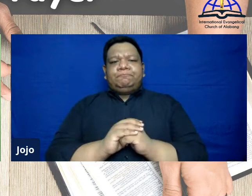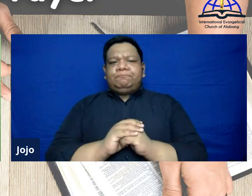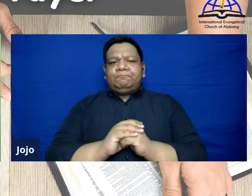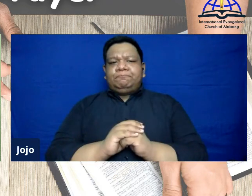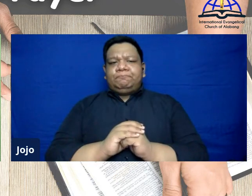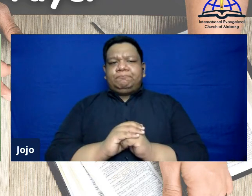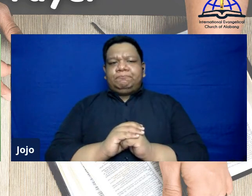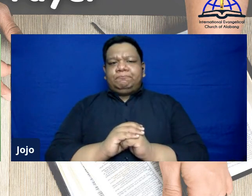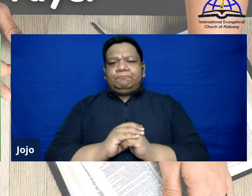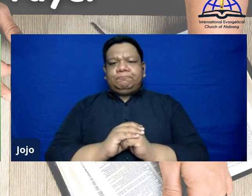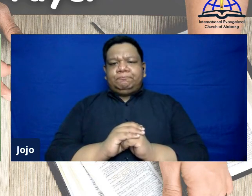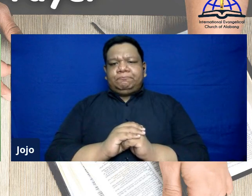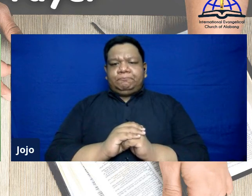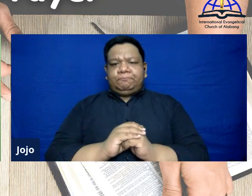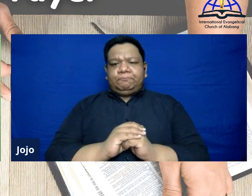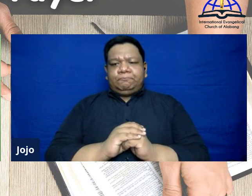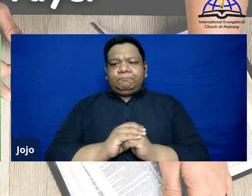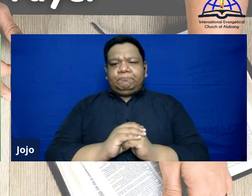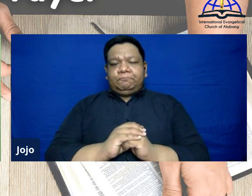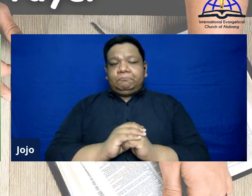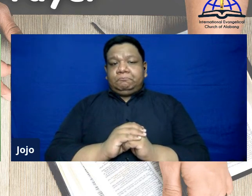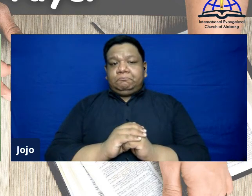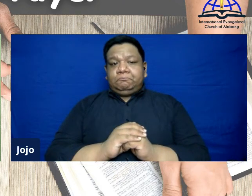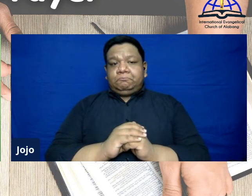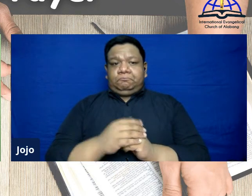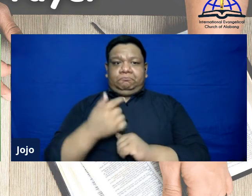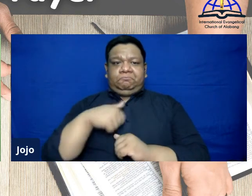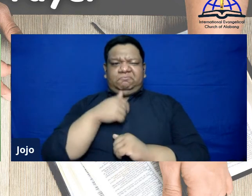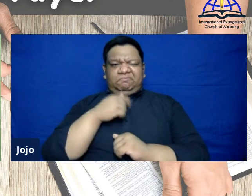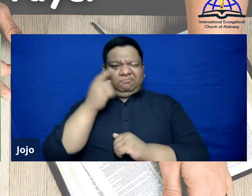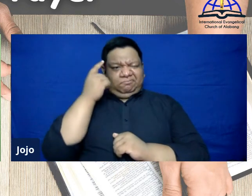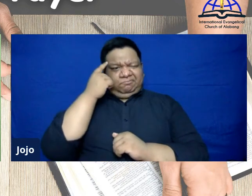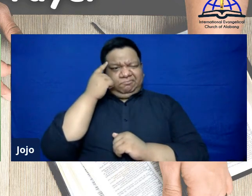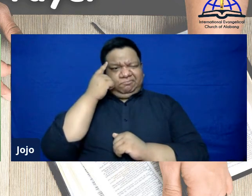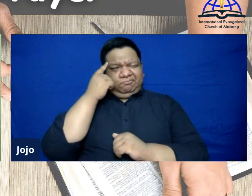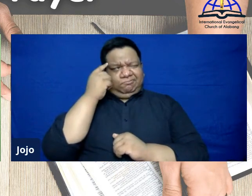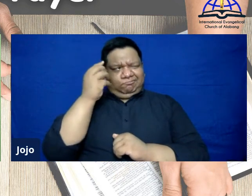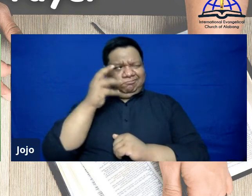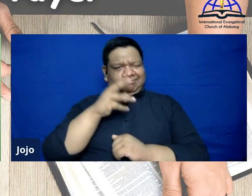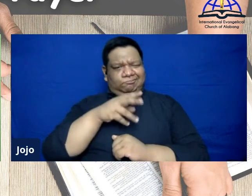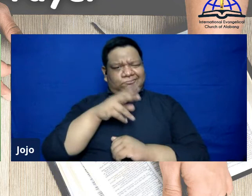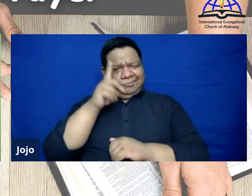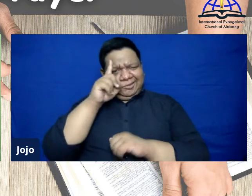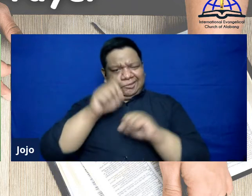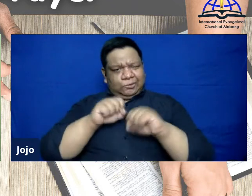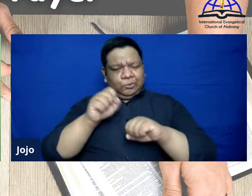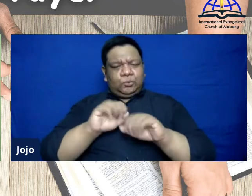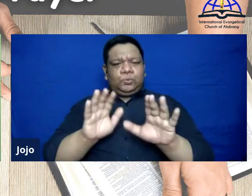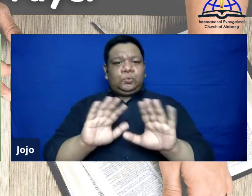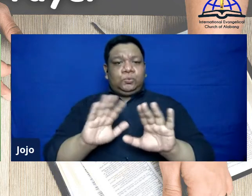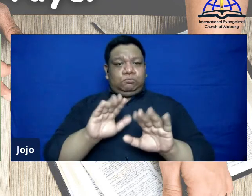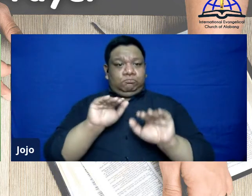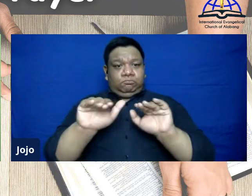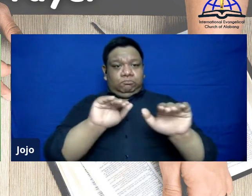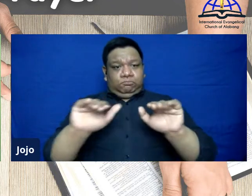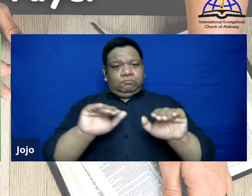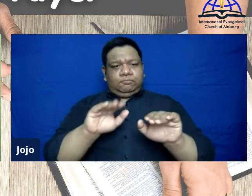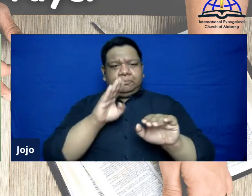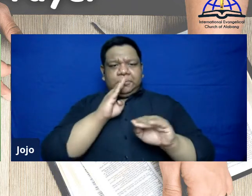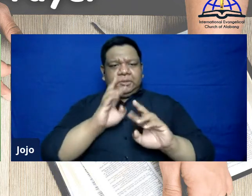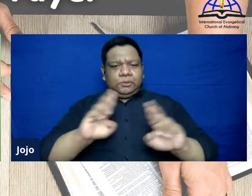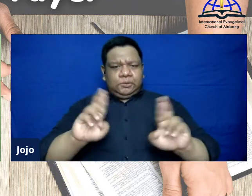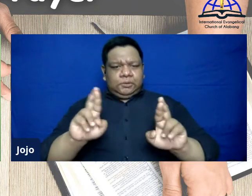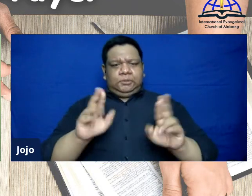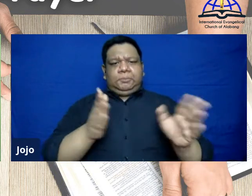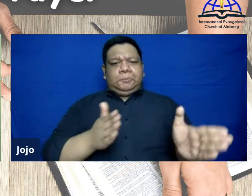na nangyayari ngayon. So, huwag na po tayo magtaka, no? But rather, ang sabi sa atin, paalala sa atin, be prepared, be